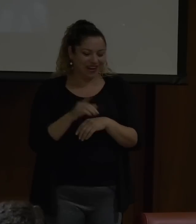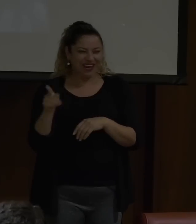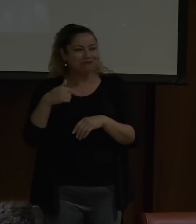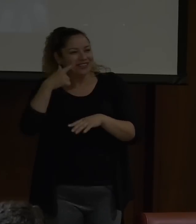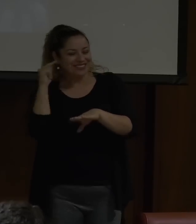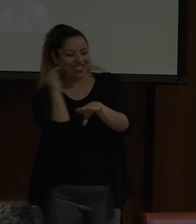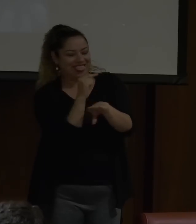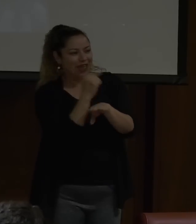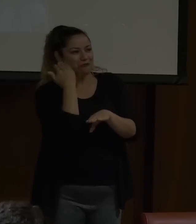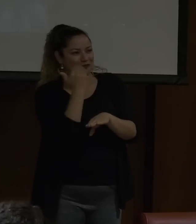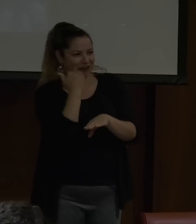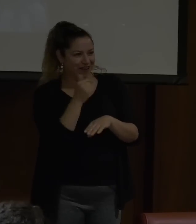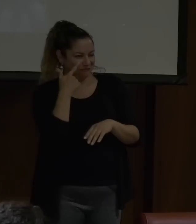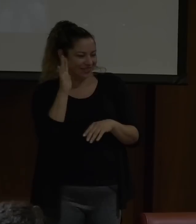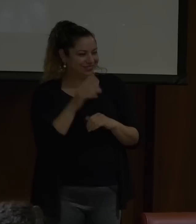señora Palmesano.